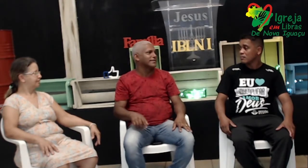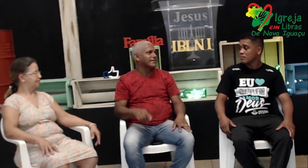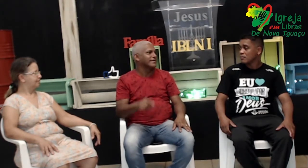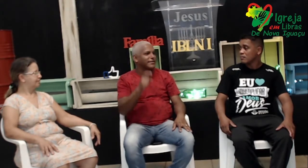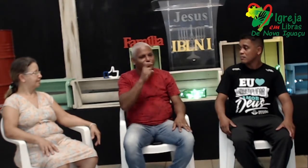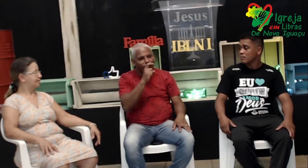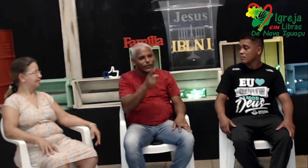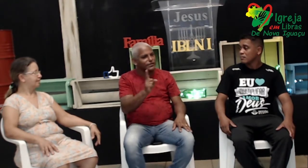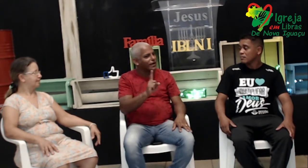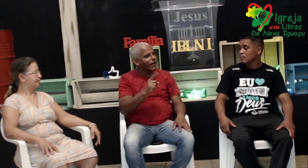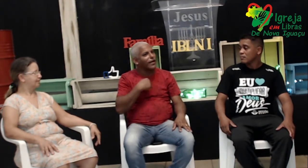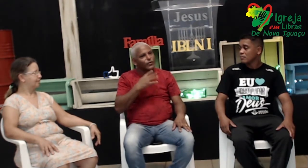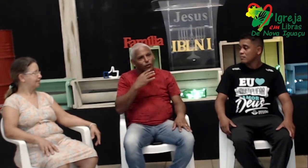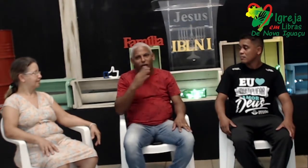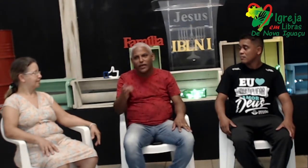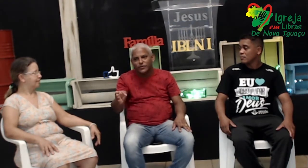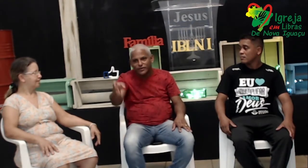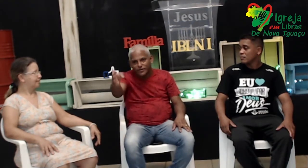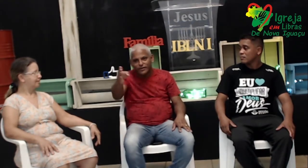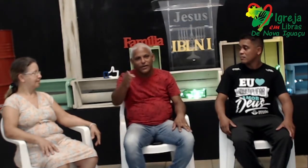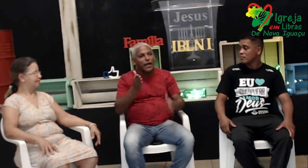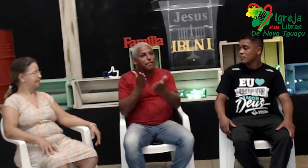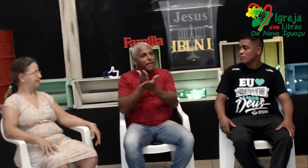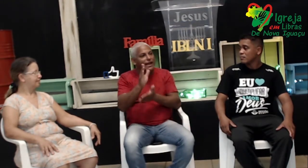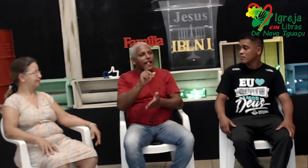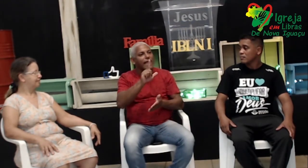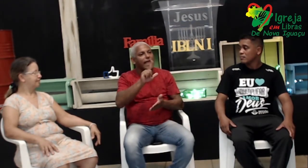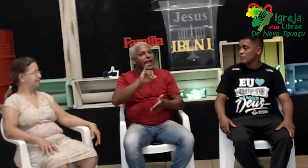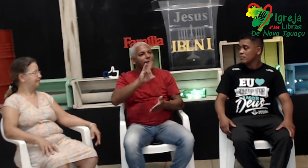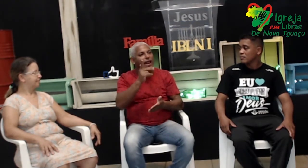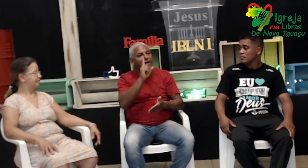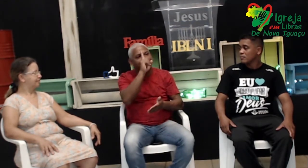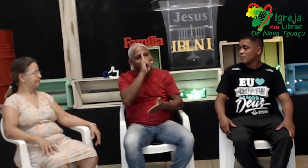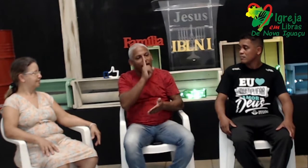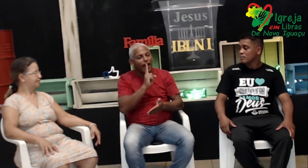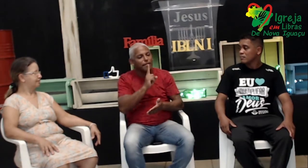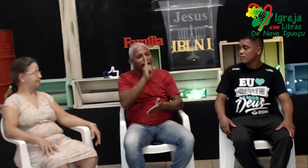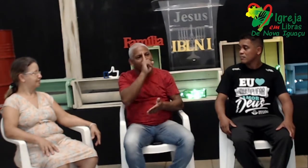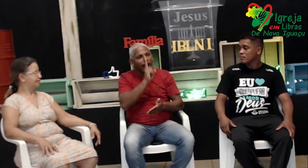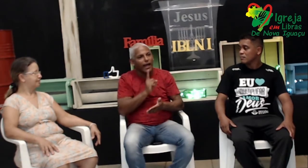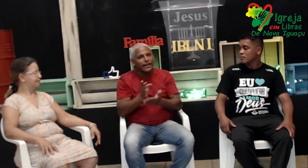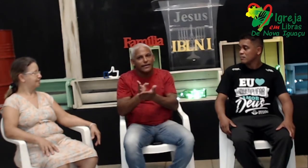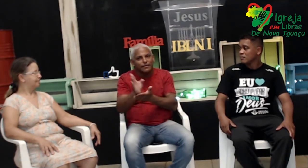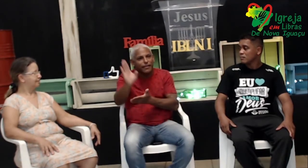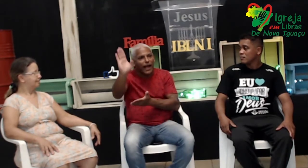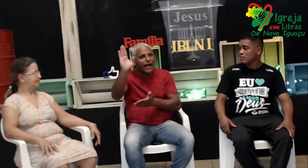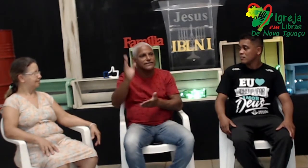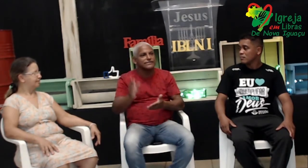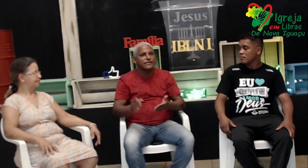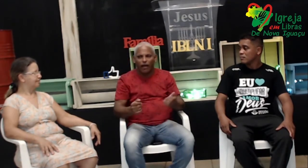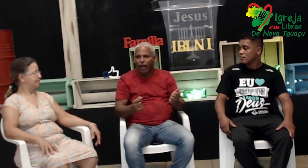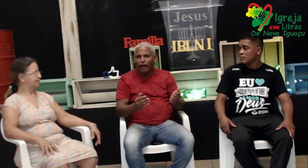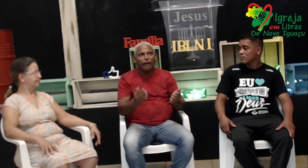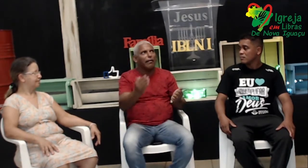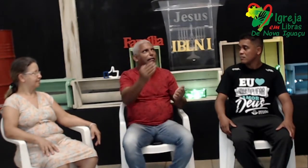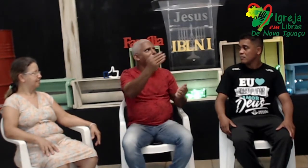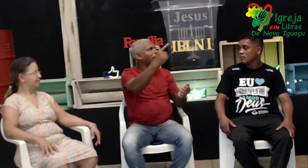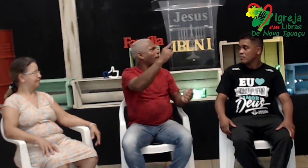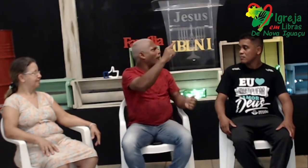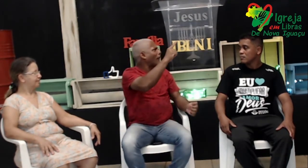tinha um GPS, não estava indicando o caminho certo. Era para a gente ir para a linha amarela,